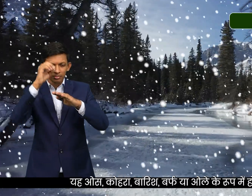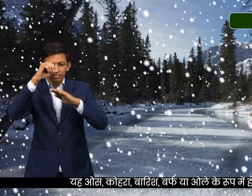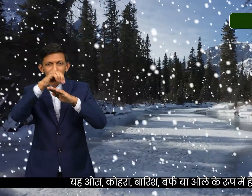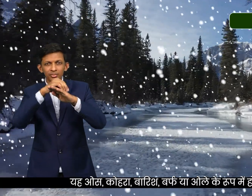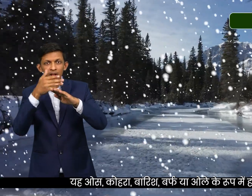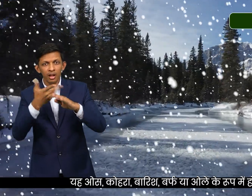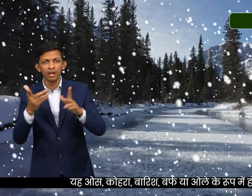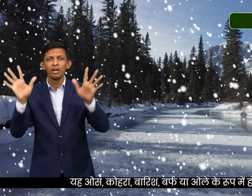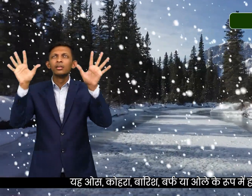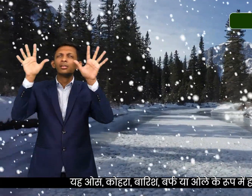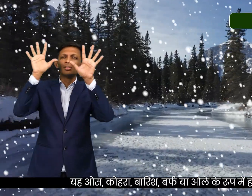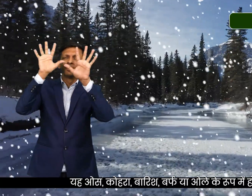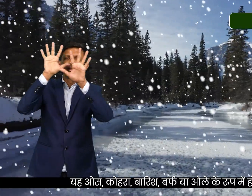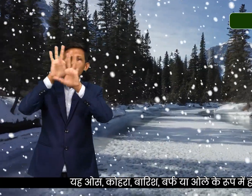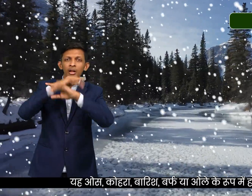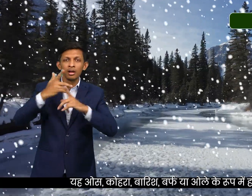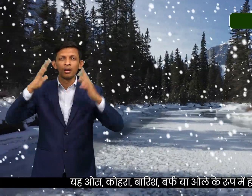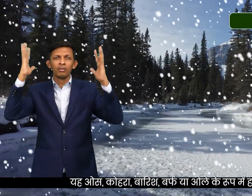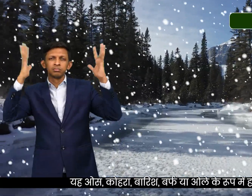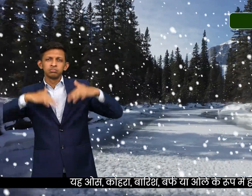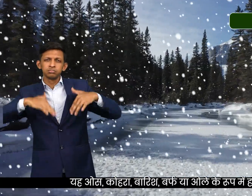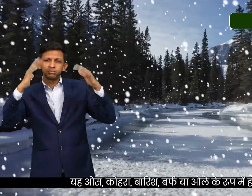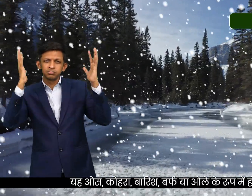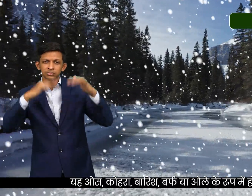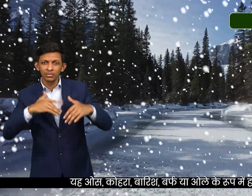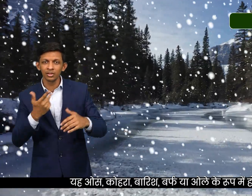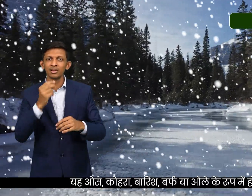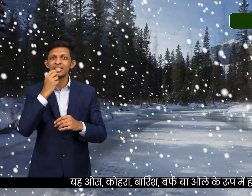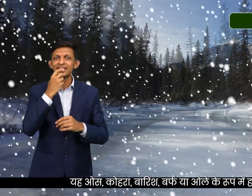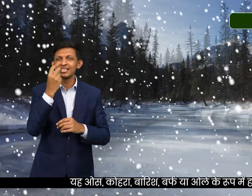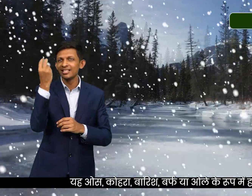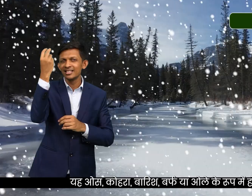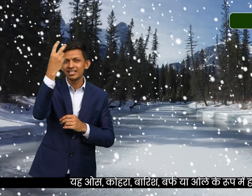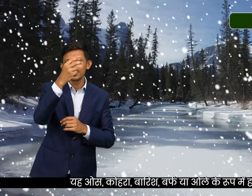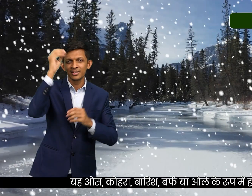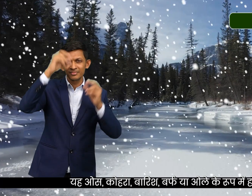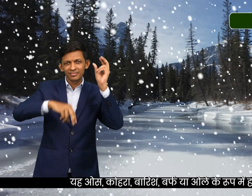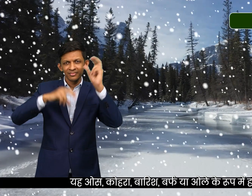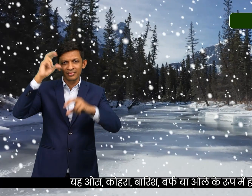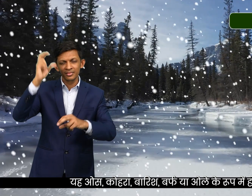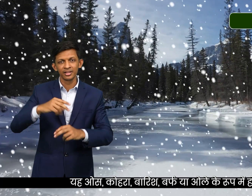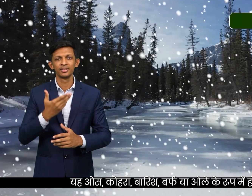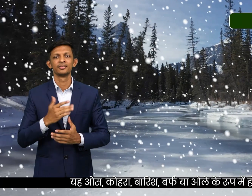यह ओस, कोहरा, बारिश, बर्फ या ओले के रूप में हो सकता है।